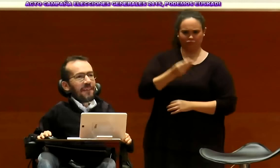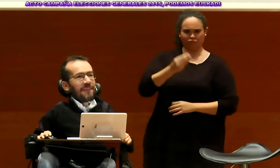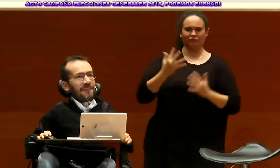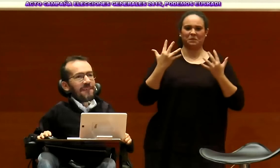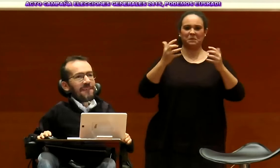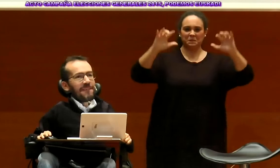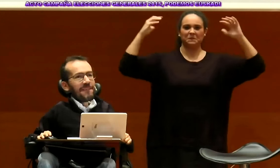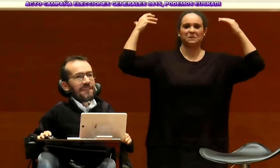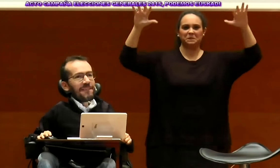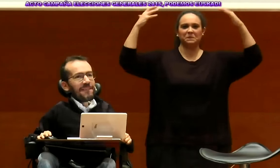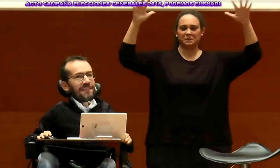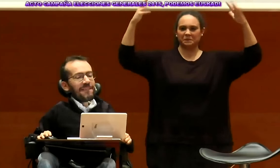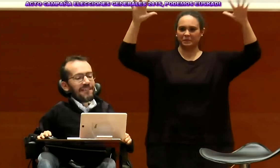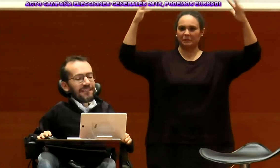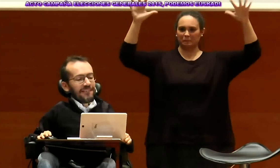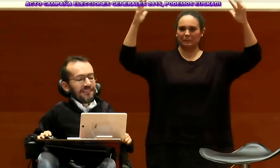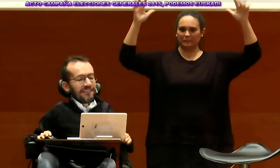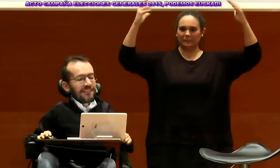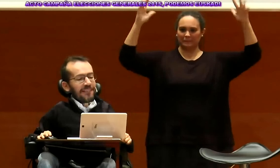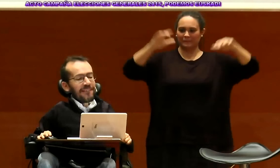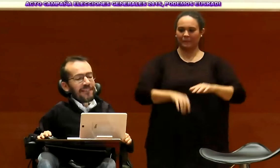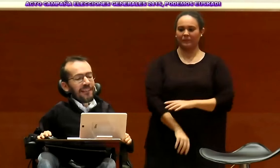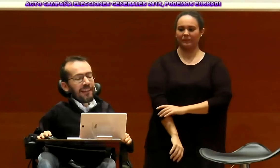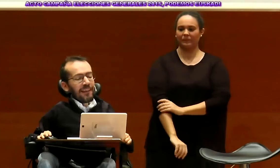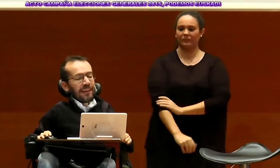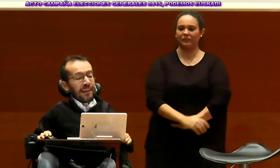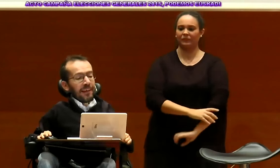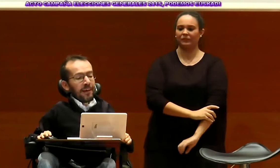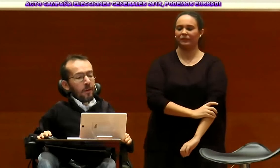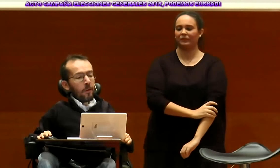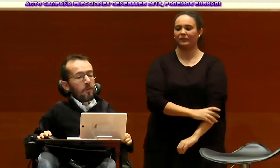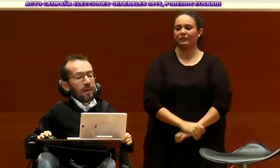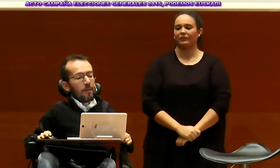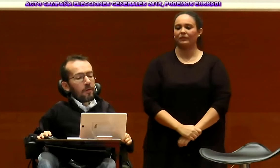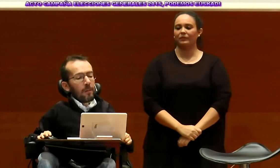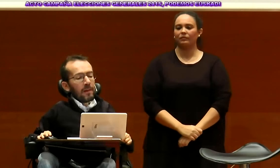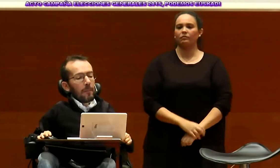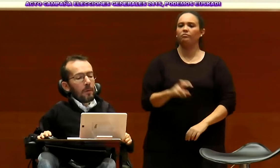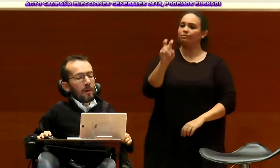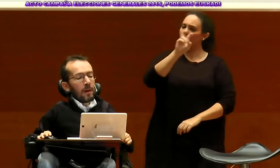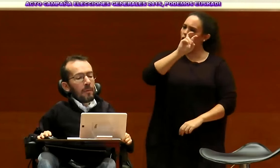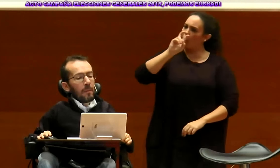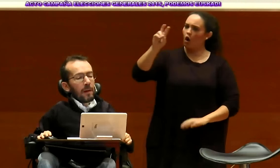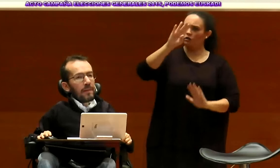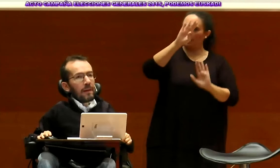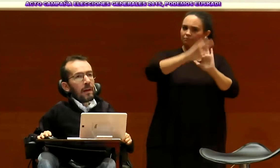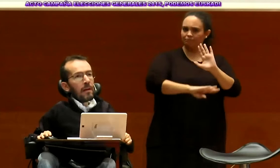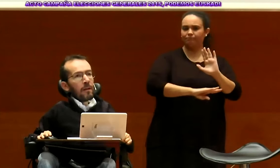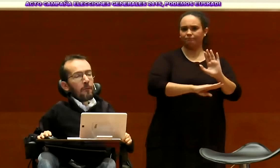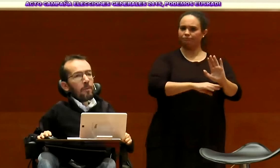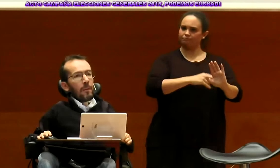Otro, Otra parte del programa que a mí me